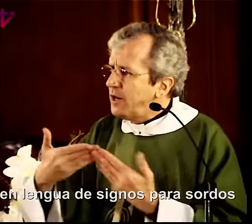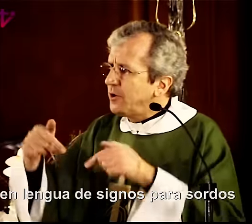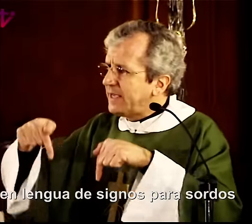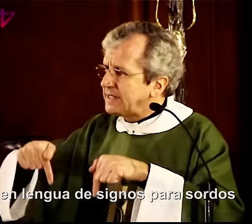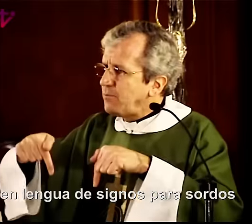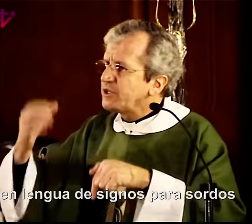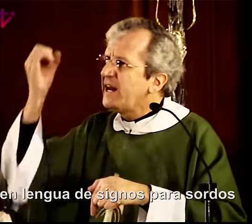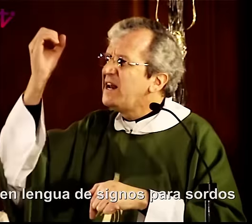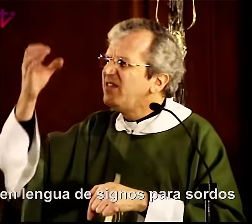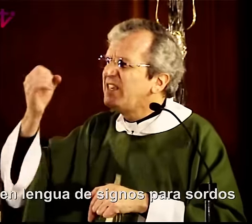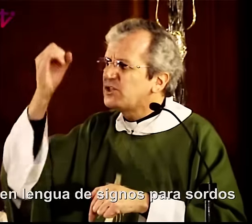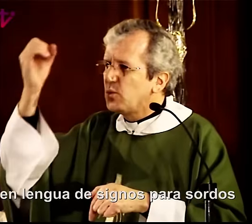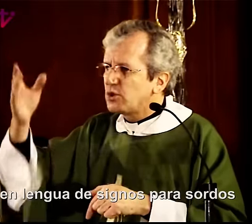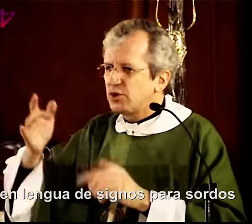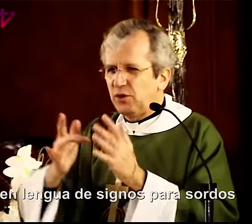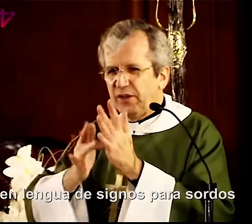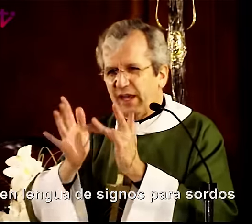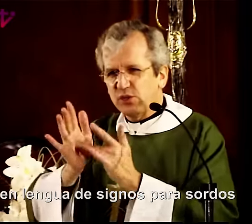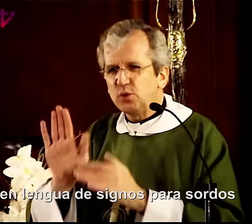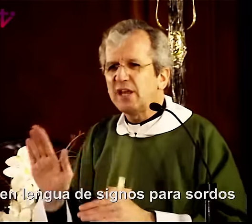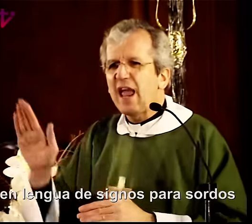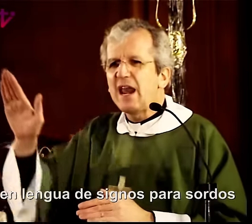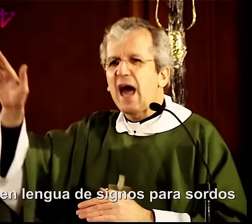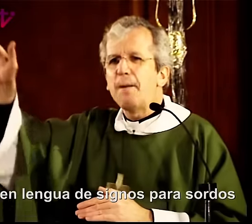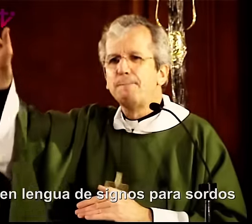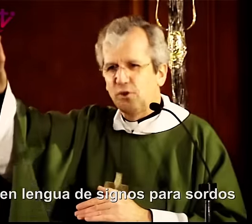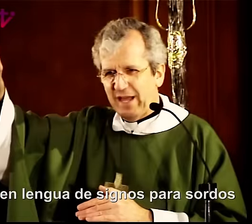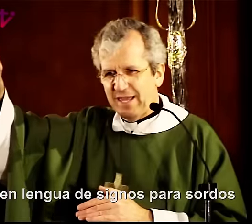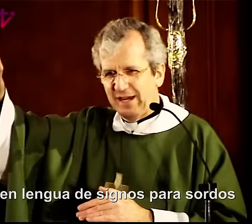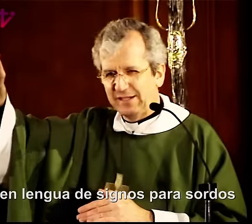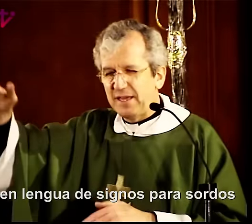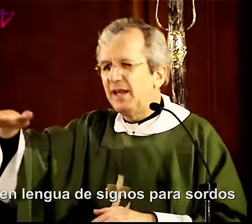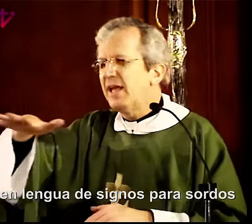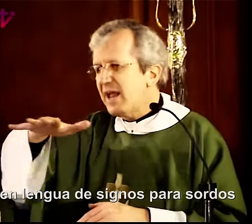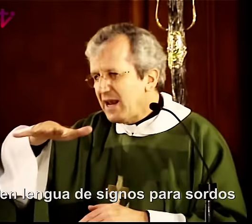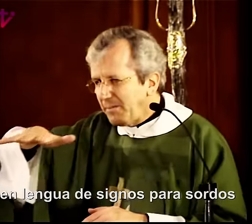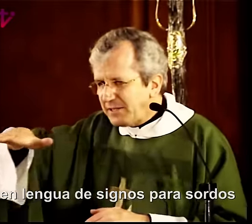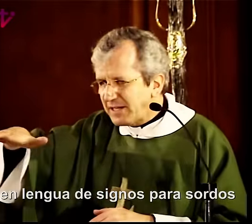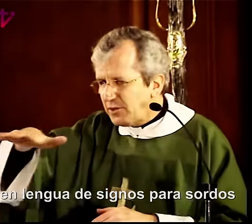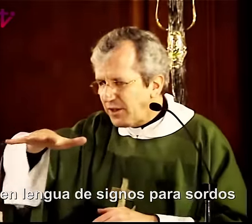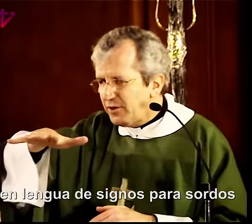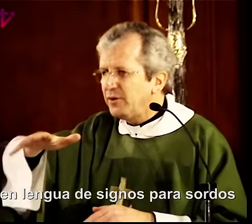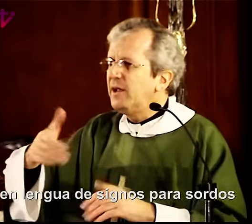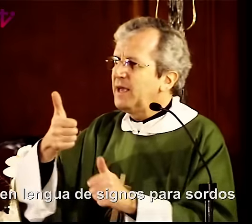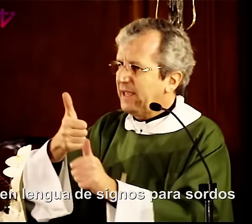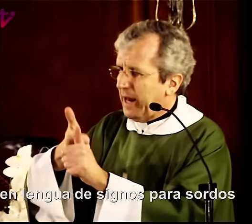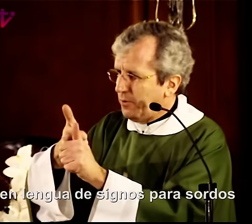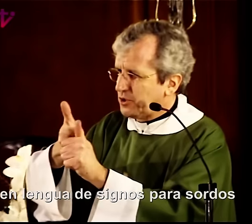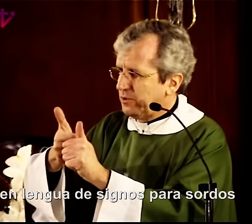que estamos en el discurso de Jesús en la montaña, es decir, en la misma situación